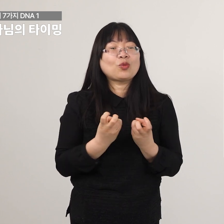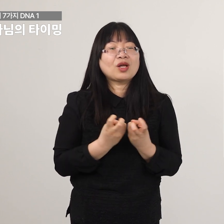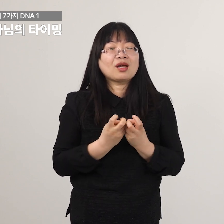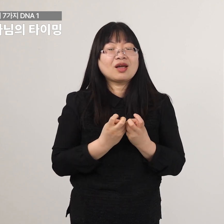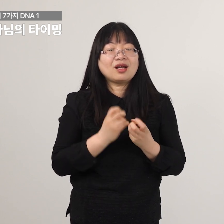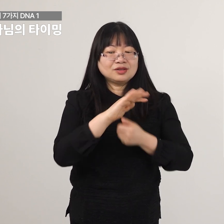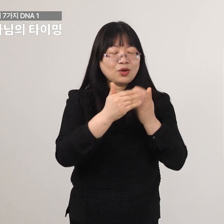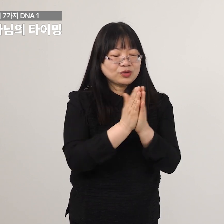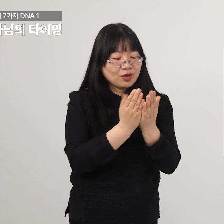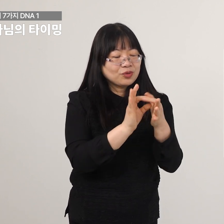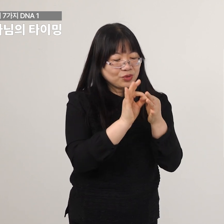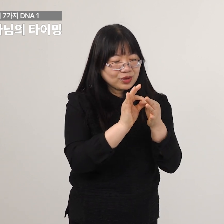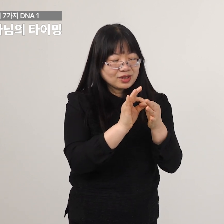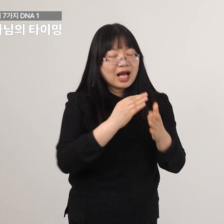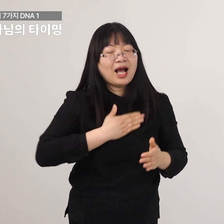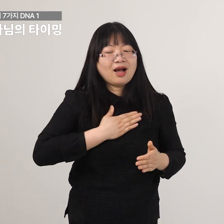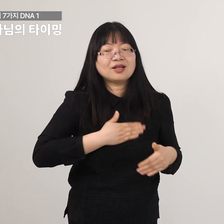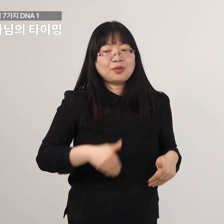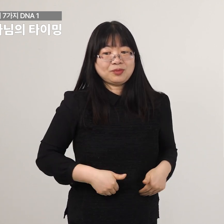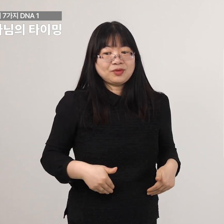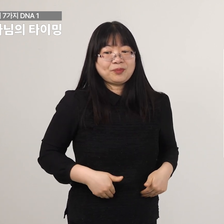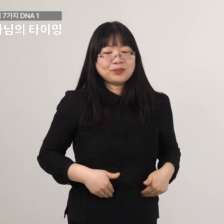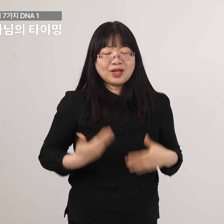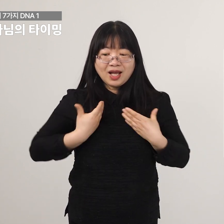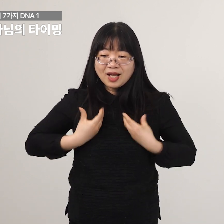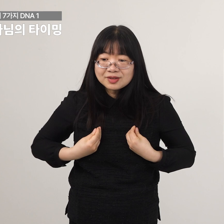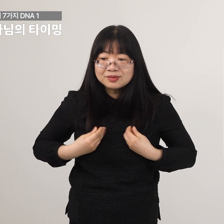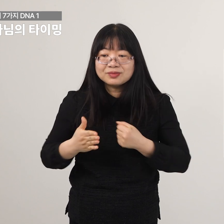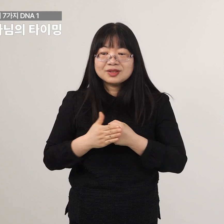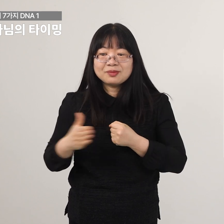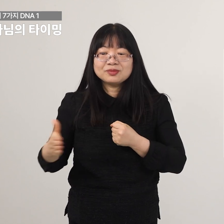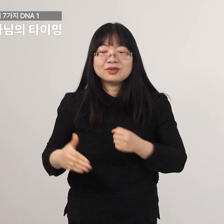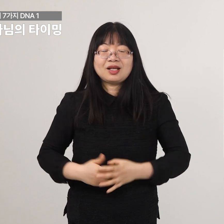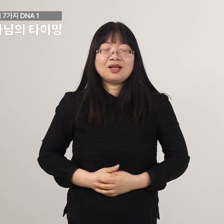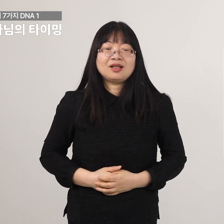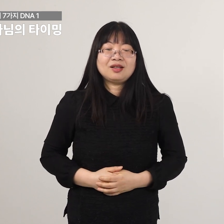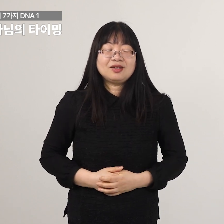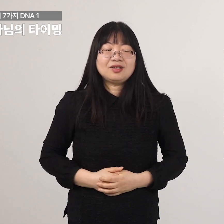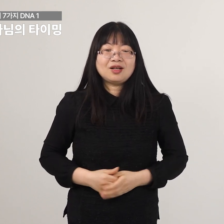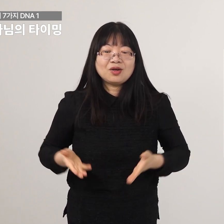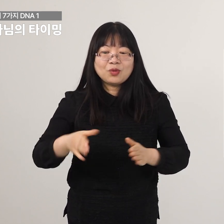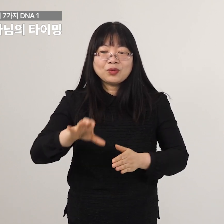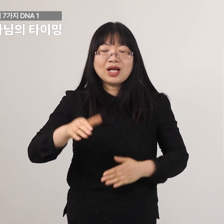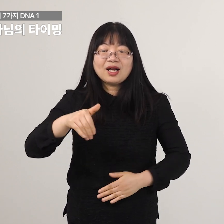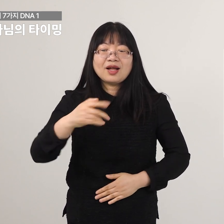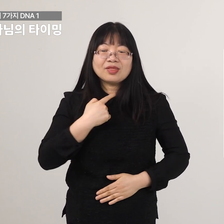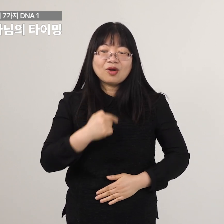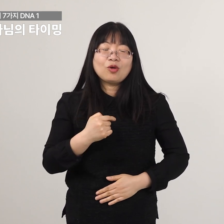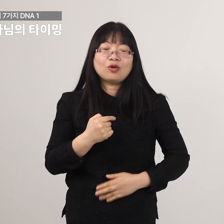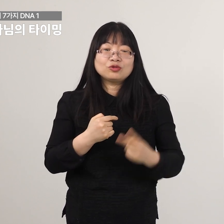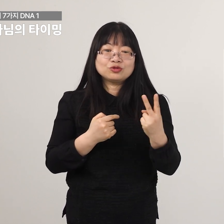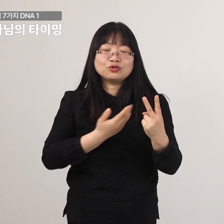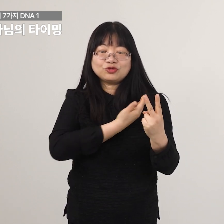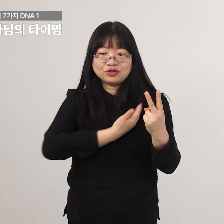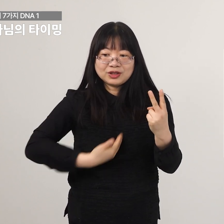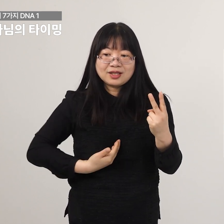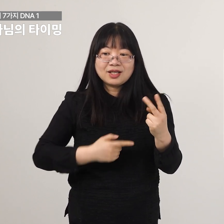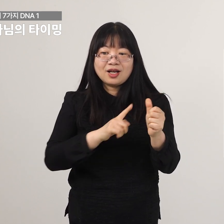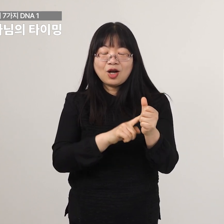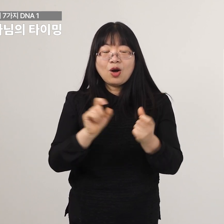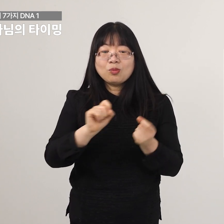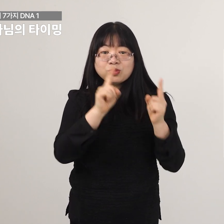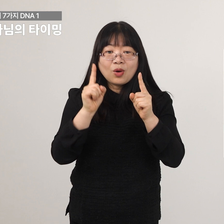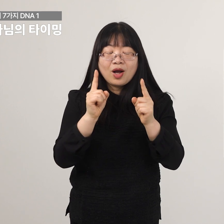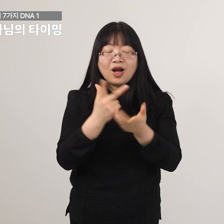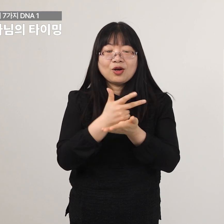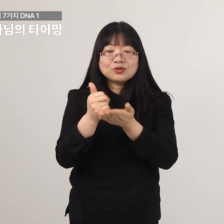말이에요. 그렇게 낙심해서 고향으로 가던 두 제자가 부활의